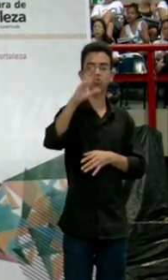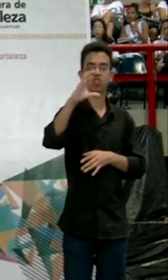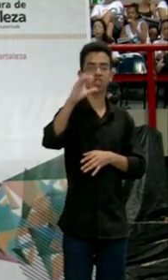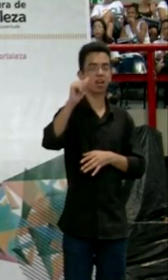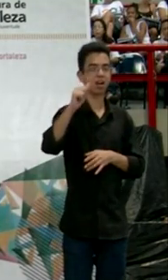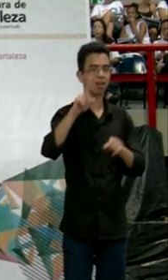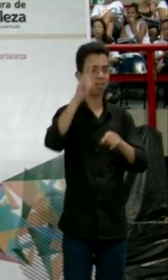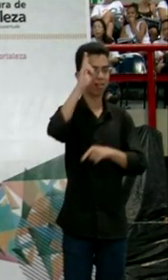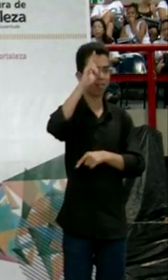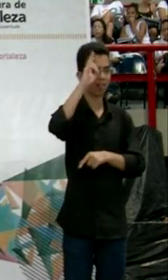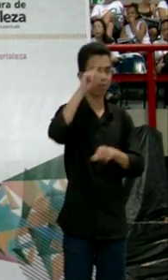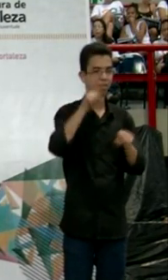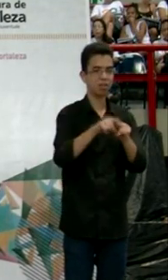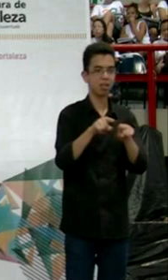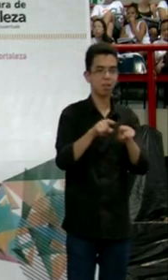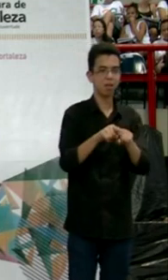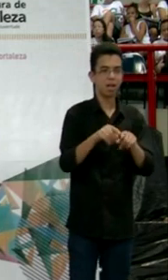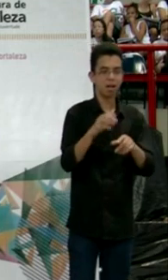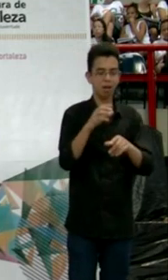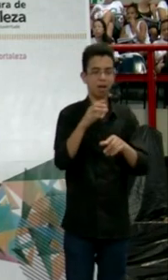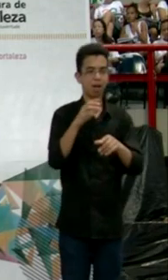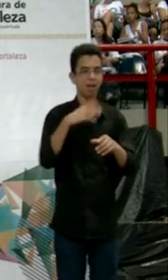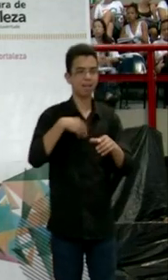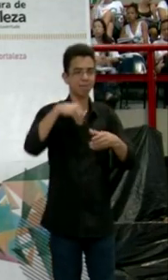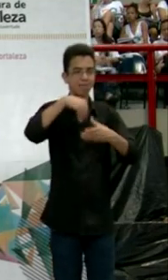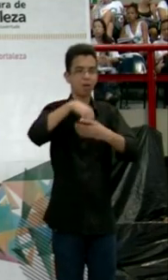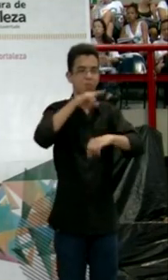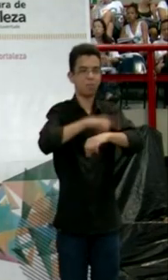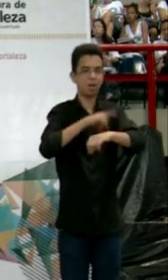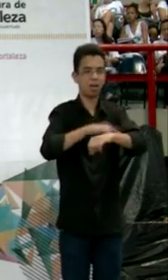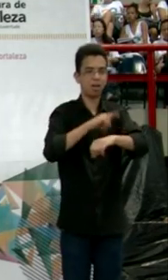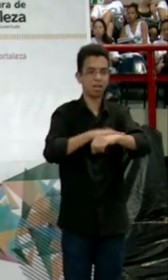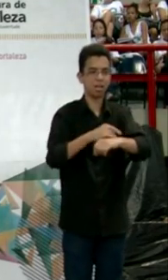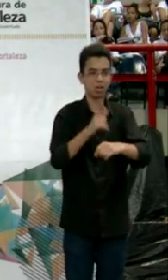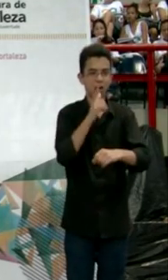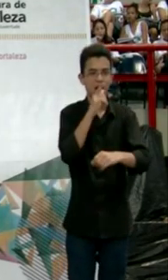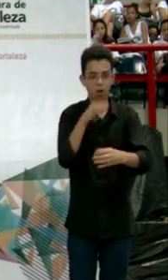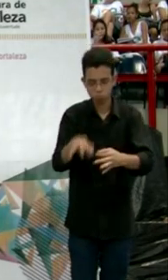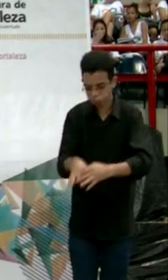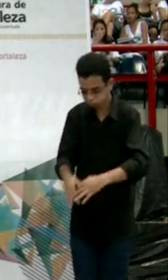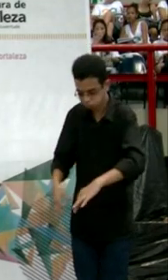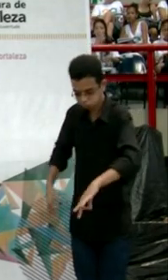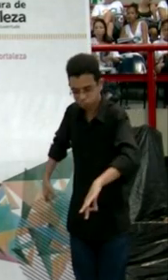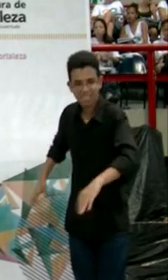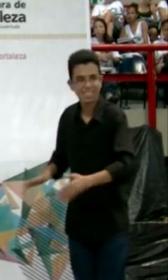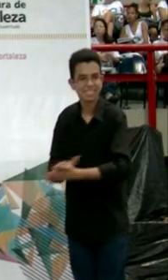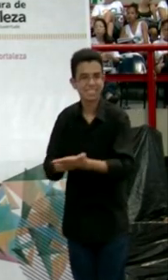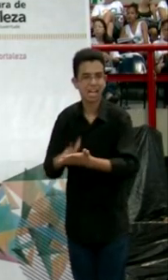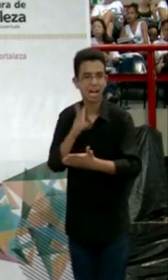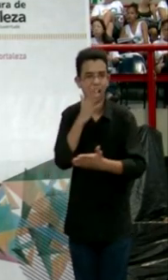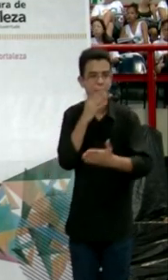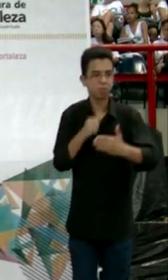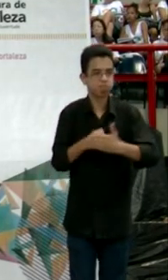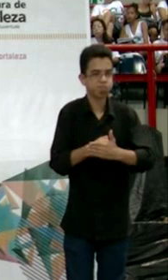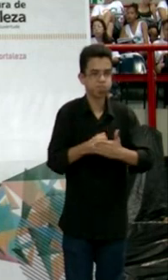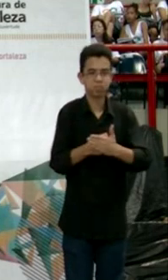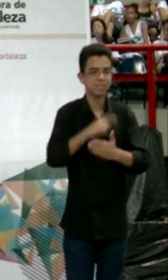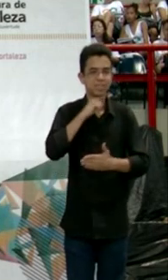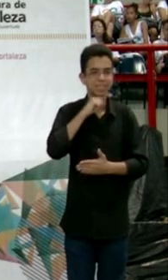soda cáustica? Desentupir pia, não é não? Desentupir ralo sanitário, não é